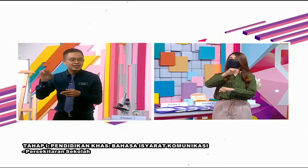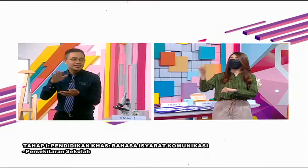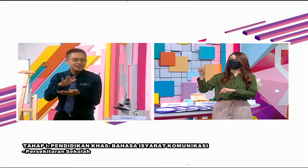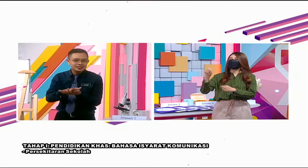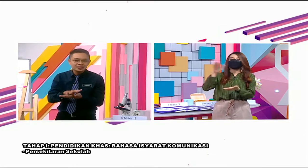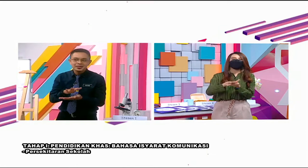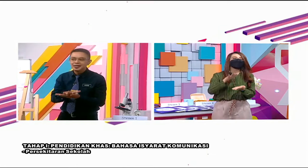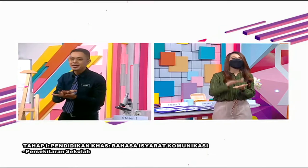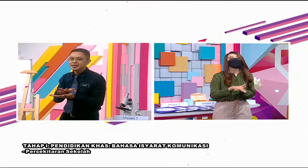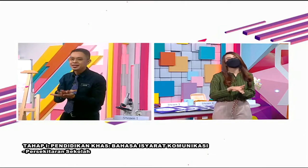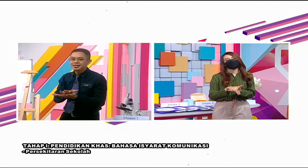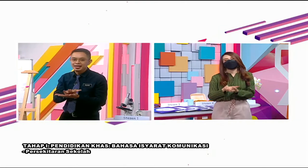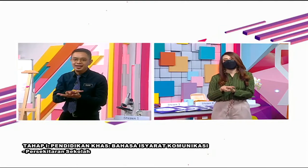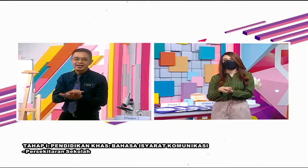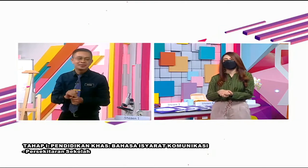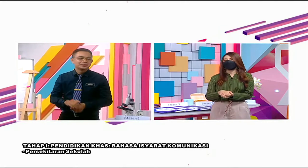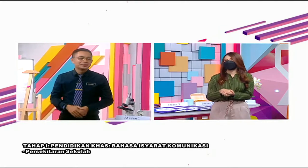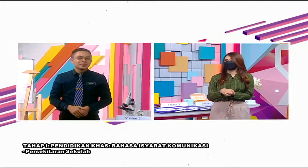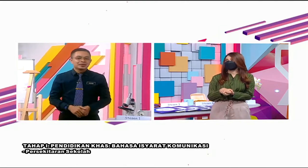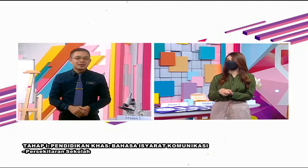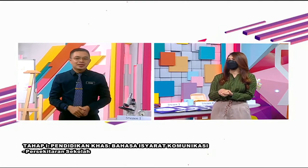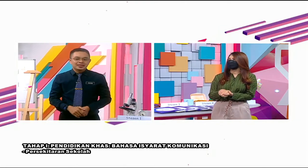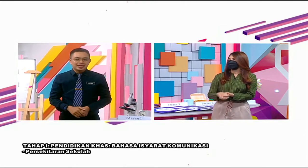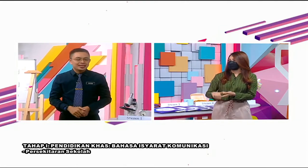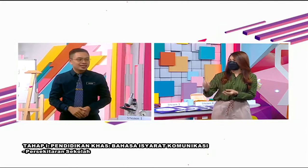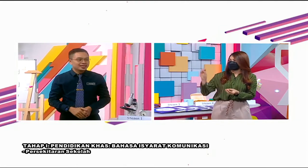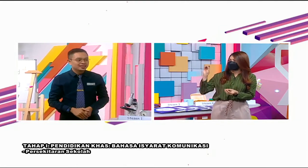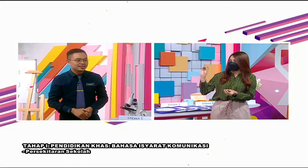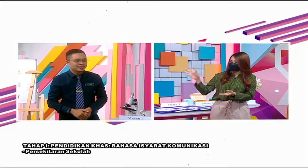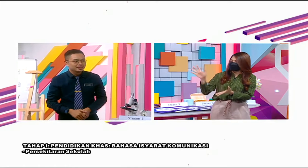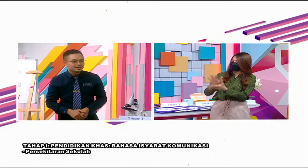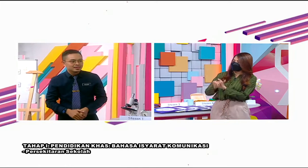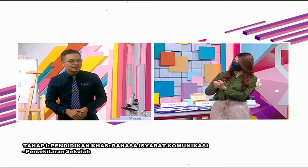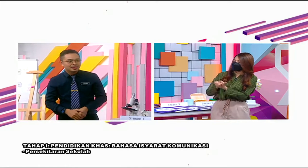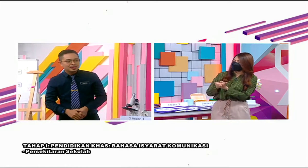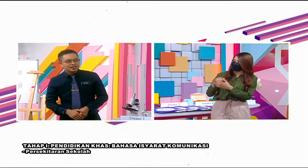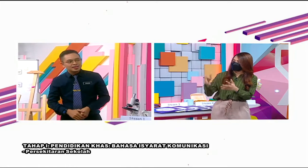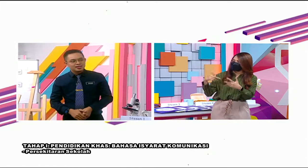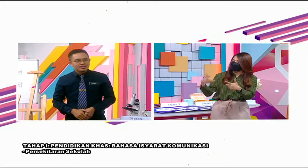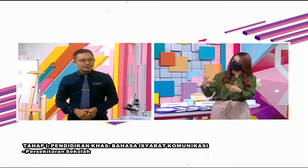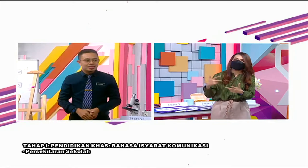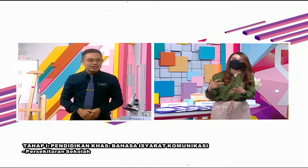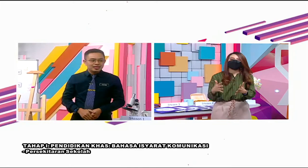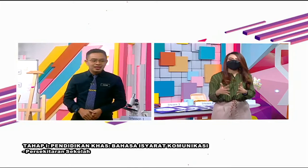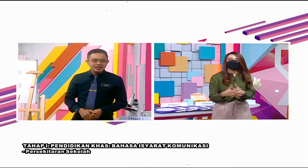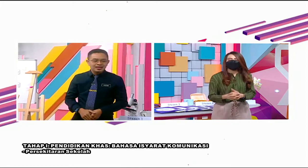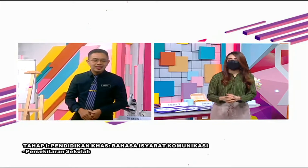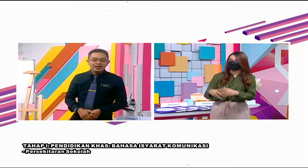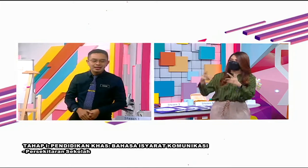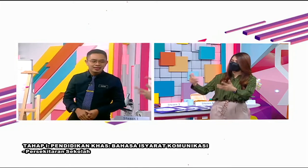Persekitaran sekolah. Okey, cikgu. Okey. Boleh cikgu mulakan apakah kita akan lakukan pada hari ini, aktiviti pertama